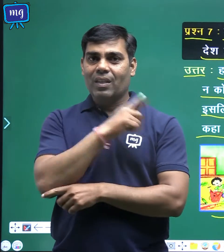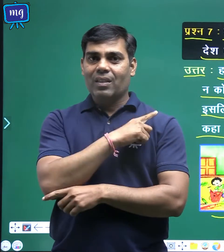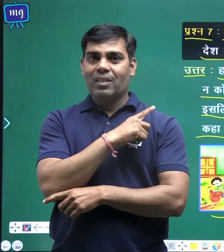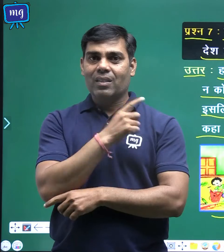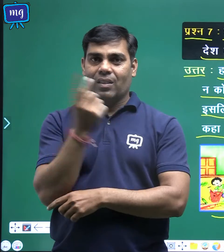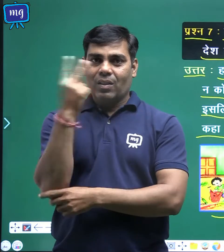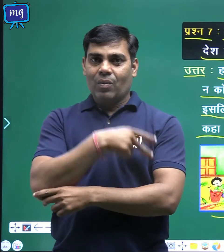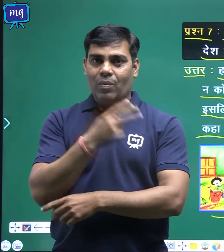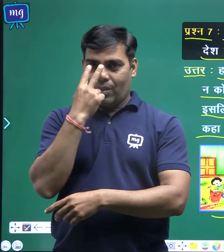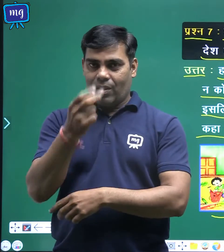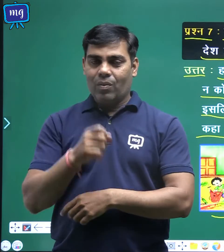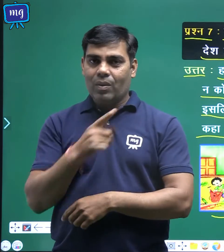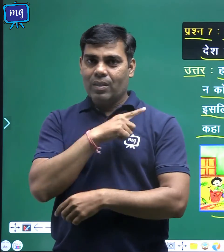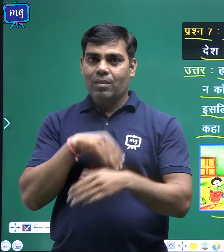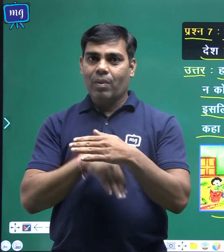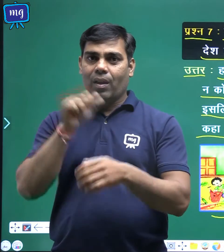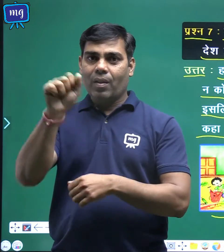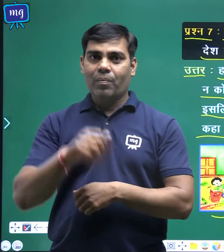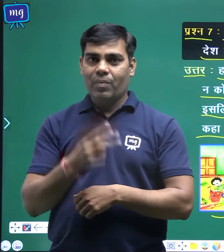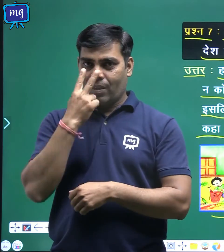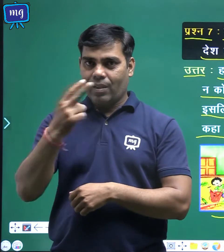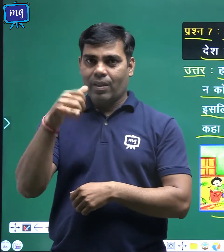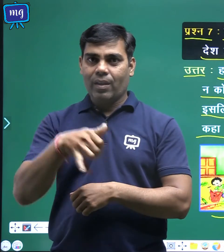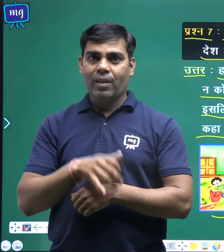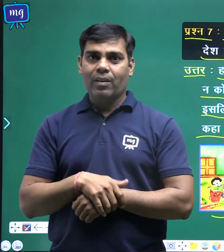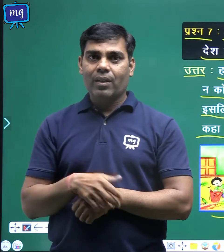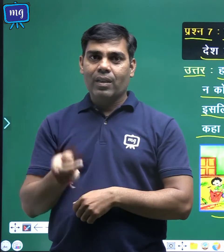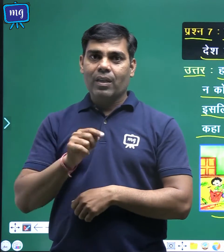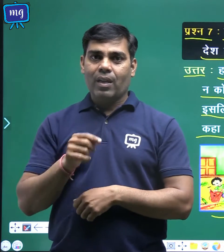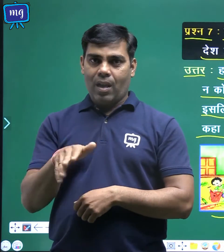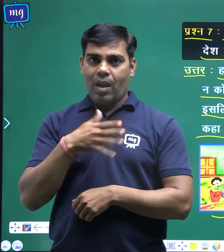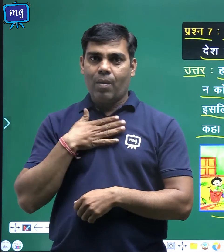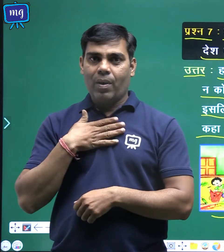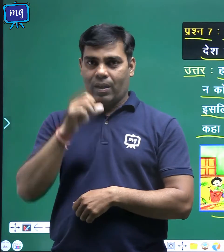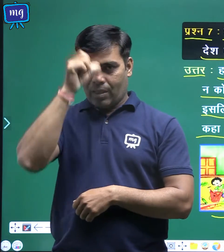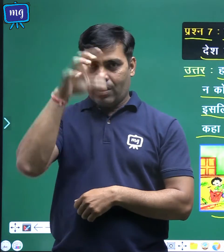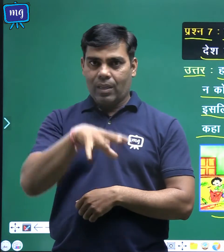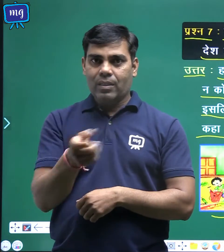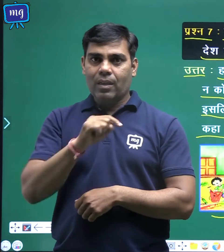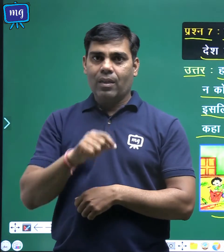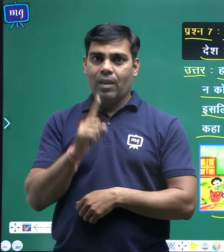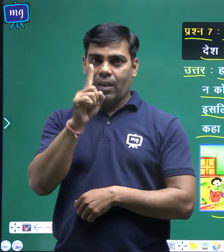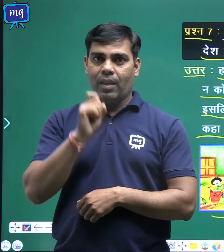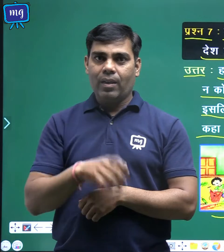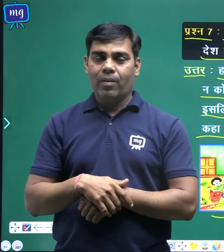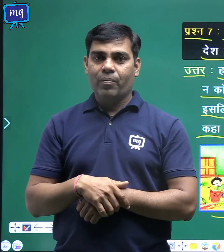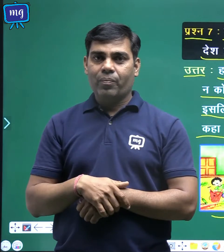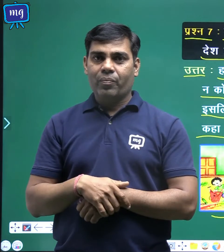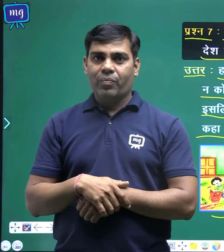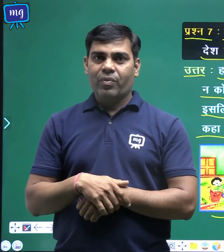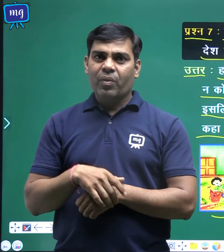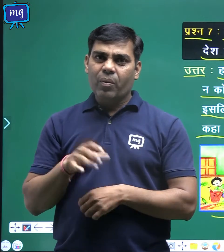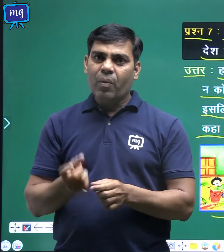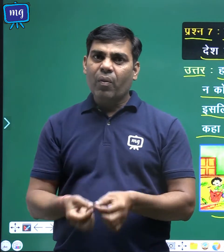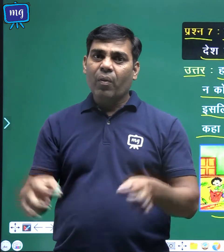को देखो। इसमें आप देख रहे हैं कि हमारे देश का एक प्रमुख